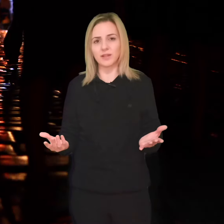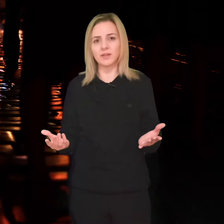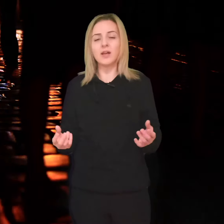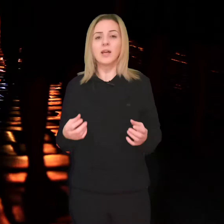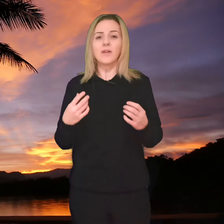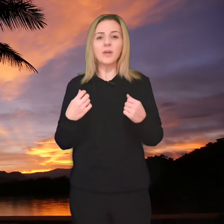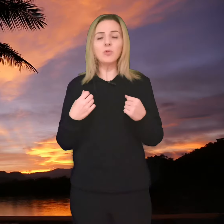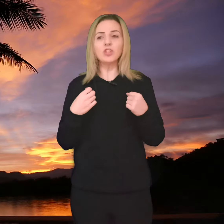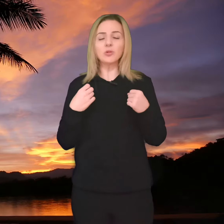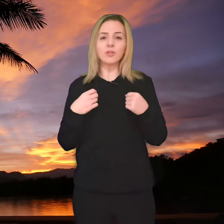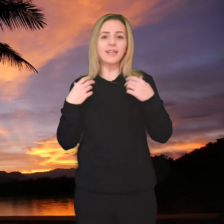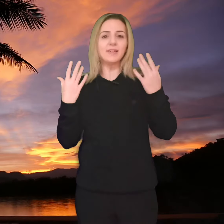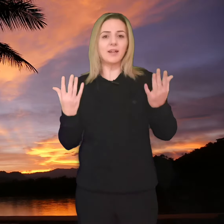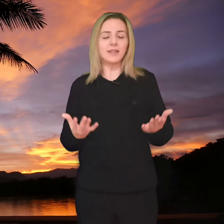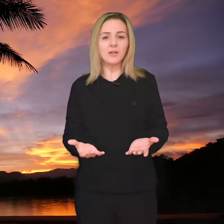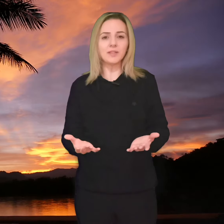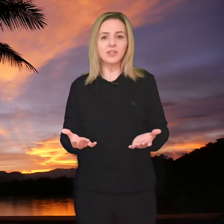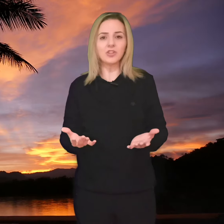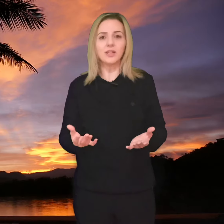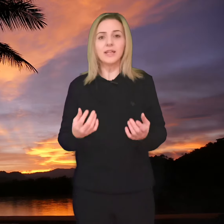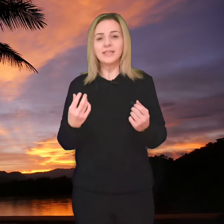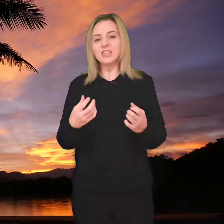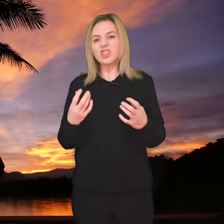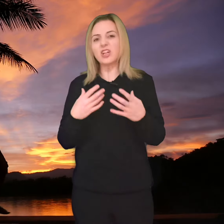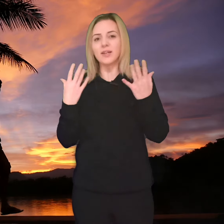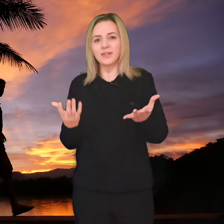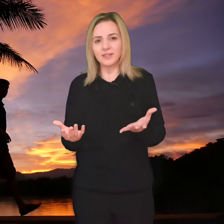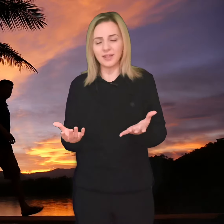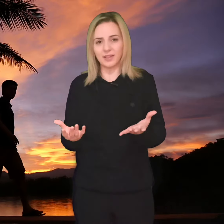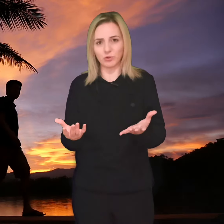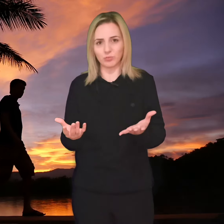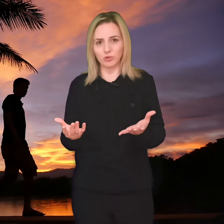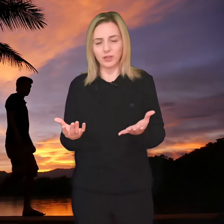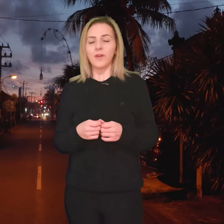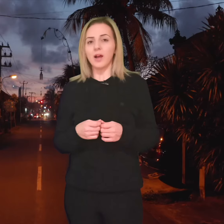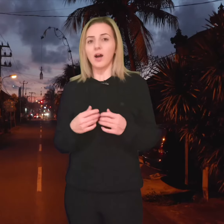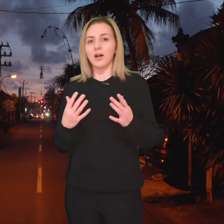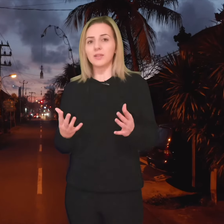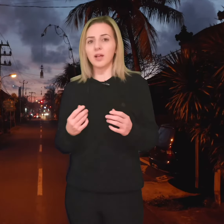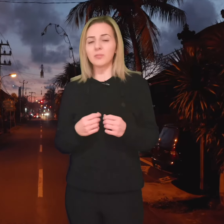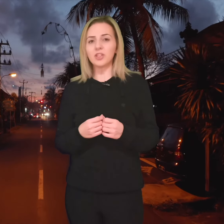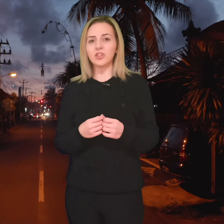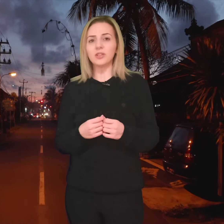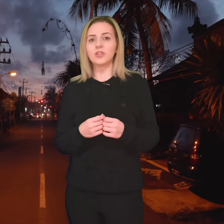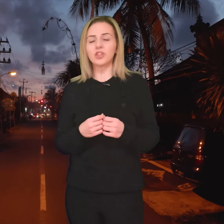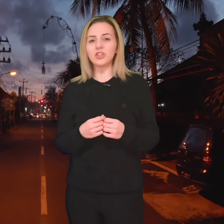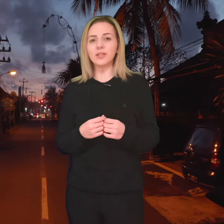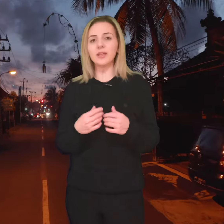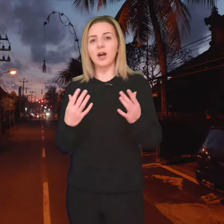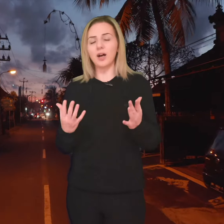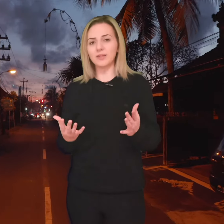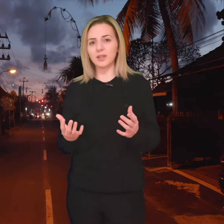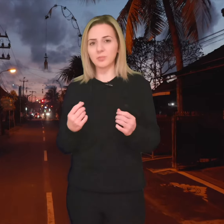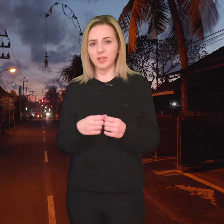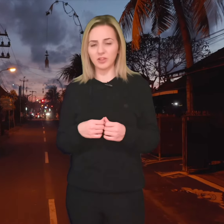gelmemiş insanlara ve bu ışık onlara yeterli gelmediği için yeni ışık kaynaklarına ihtiyaç duymuşlar. Ve aydınlanmak için